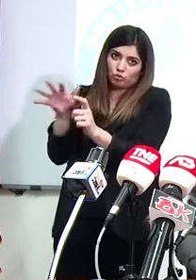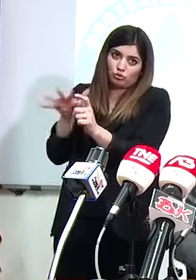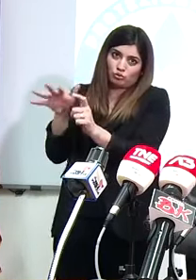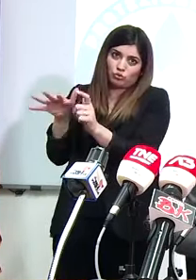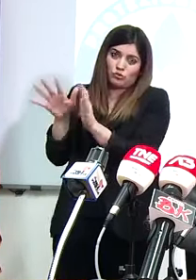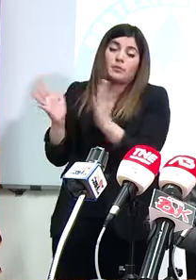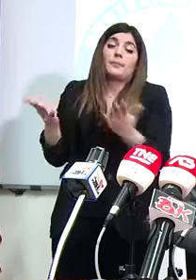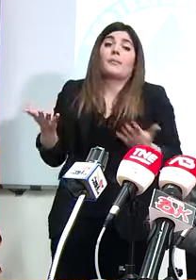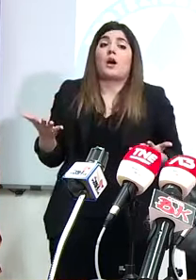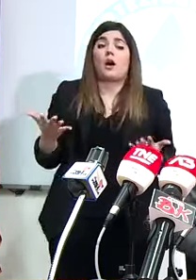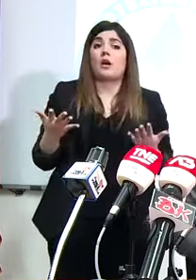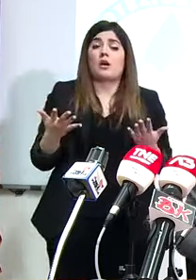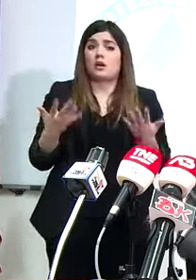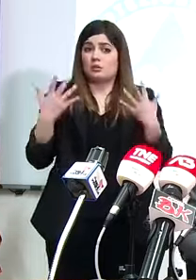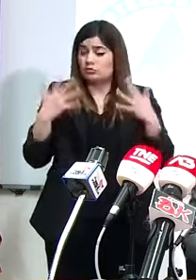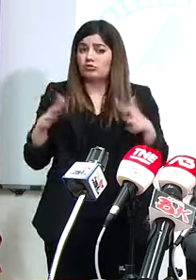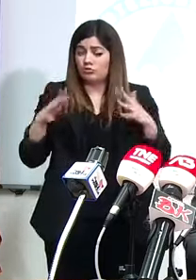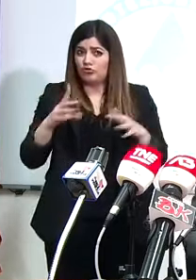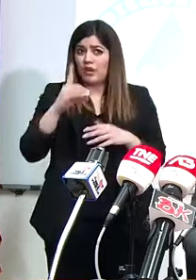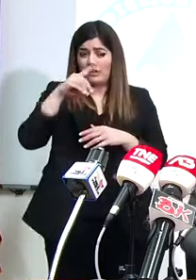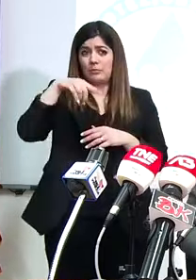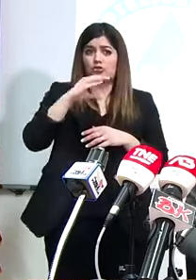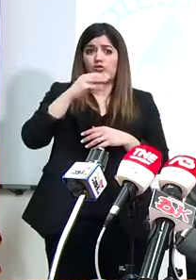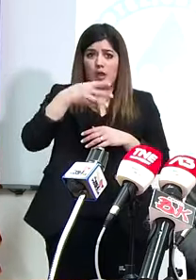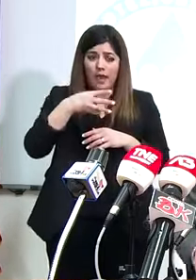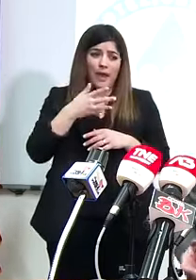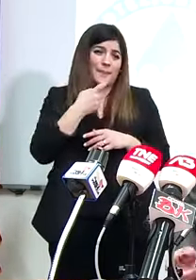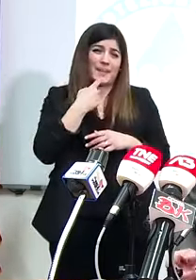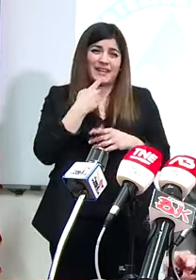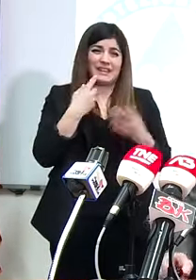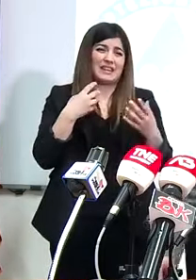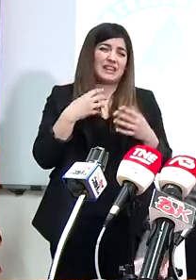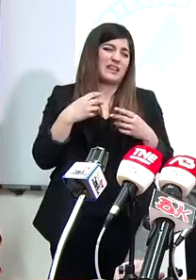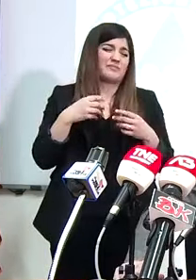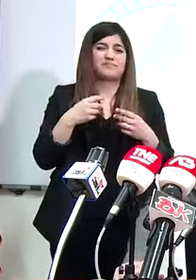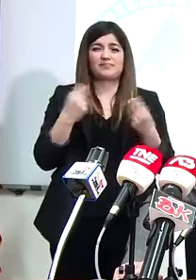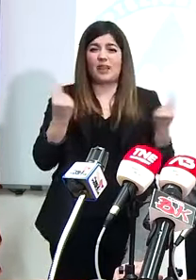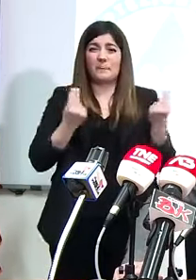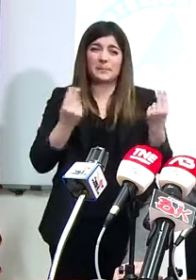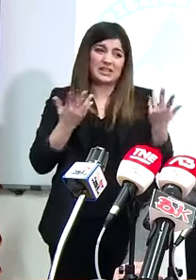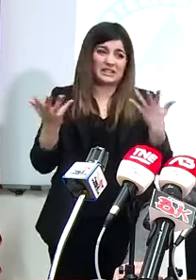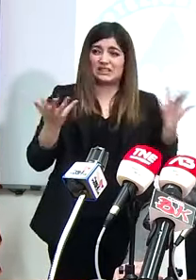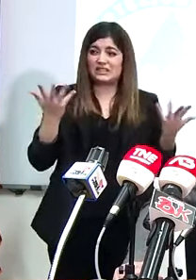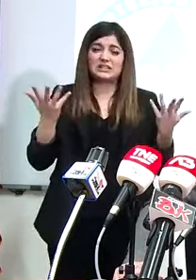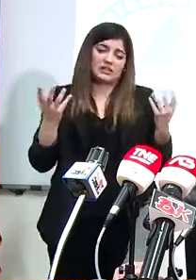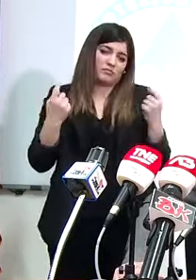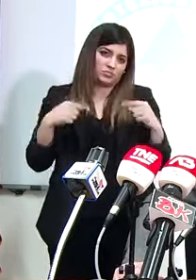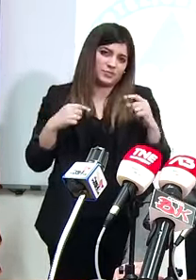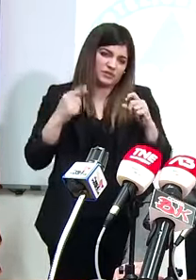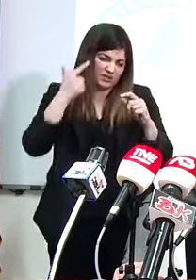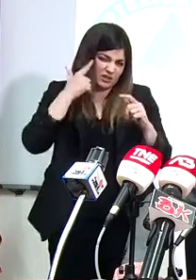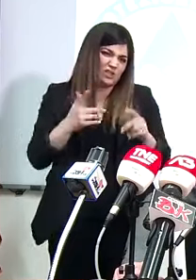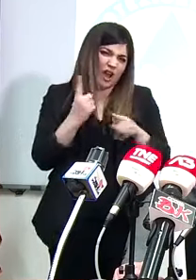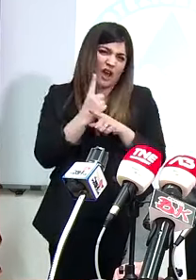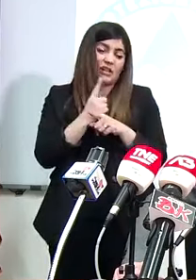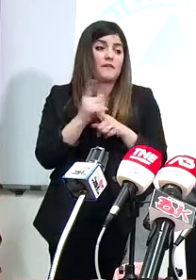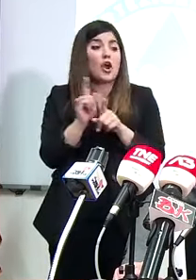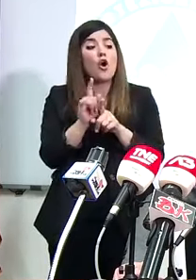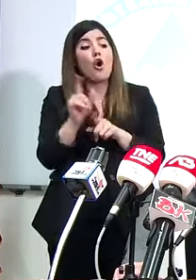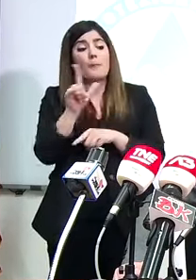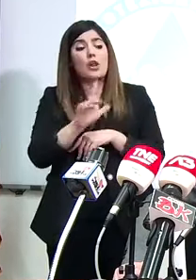questo è già nelle corde di chi amministra che il sa che deve farlo siccome ha fatto lombardi hanno fatto delle